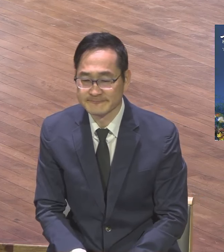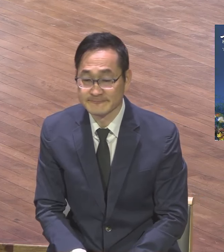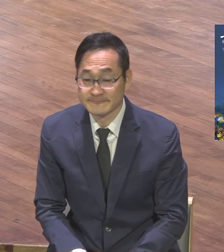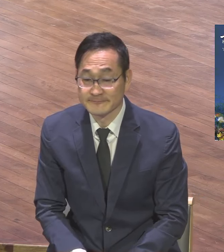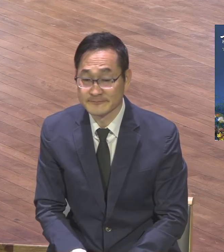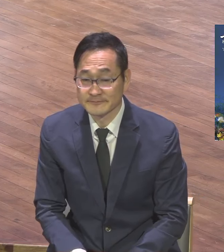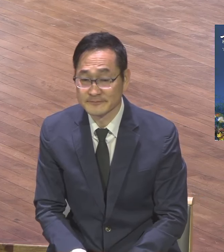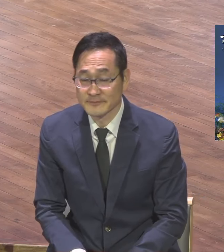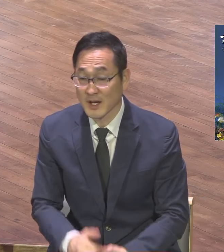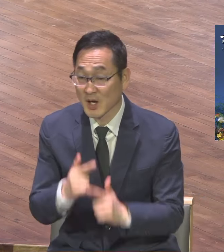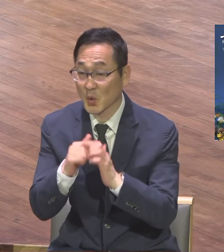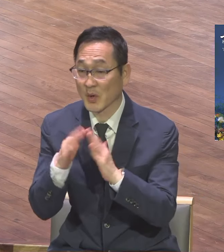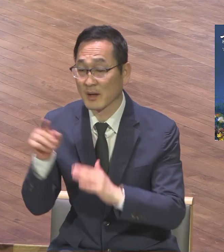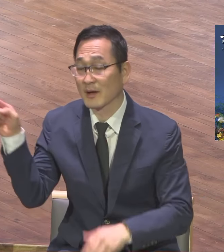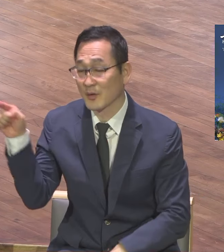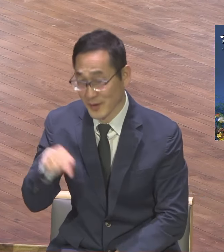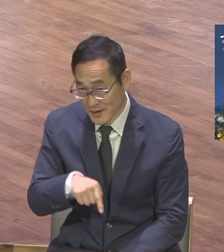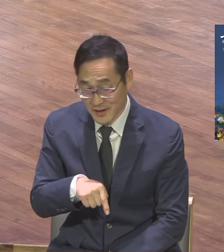심지어 교회 와서